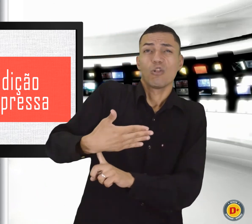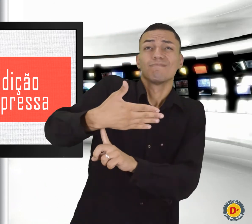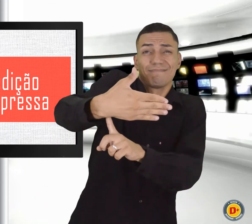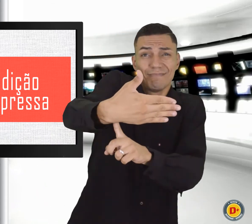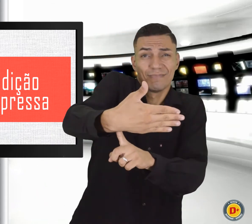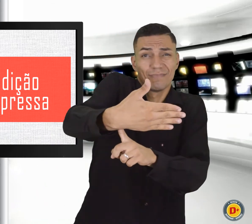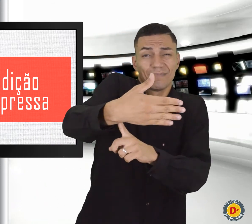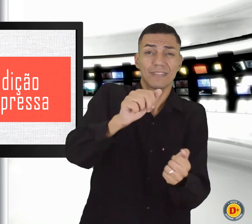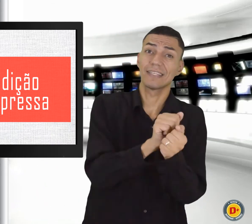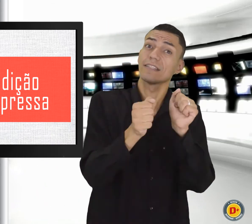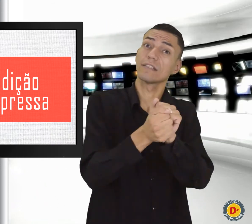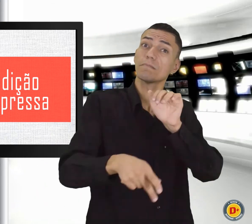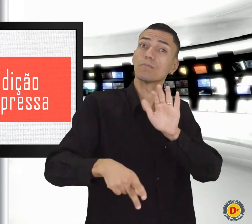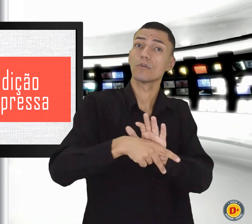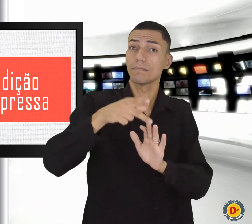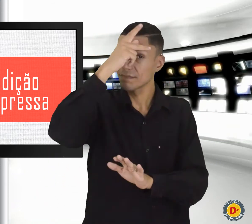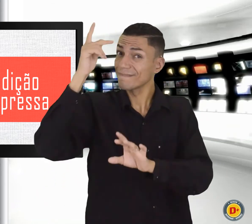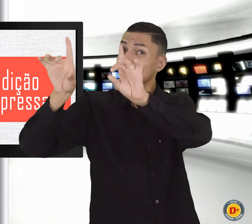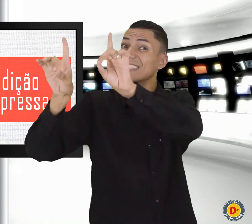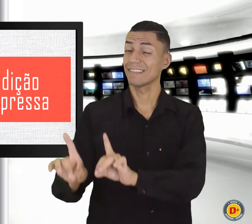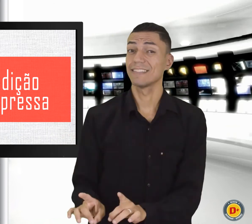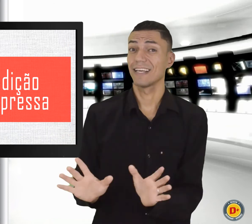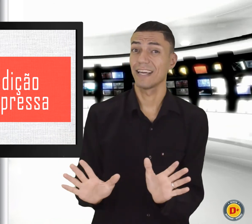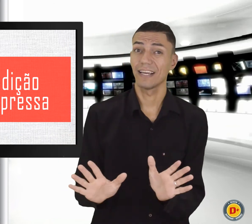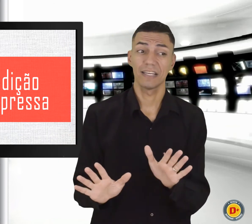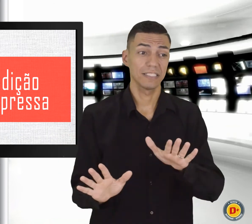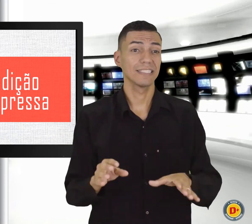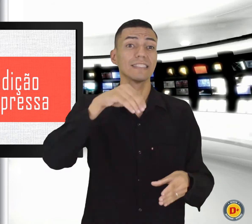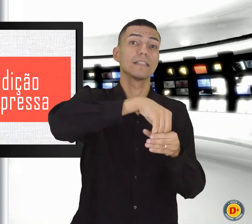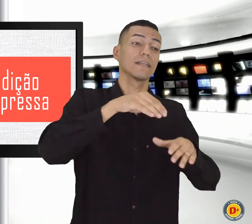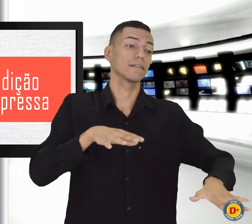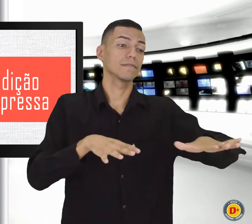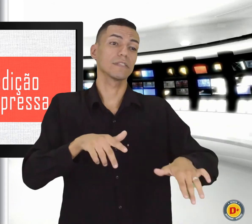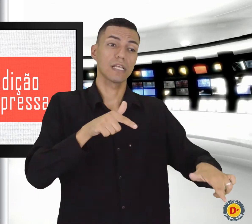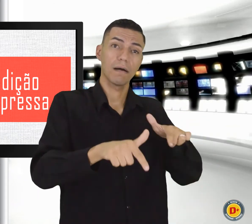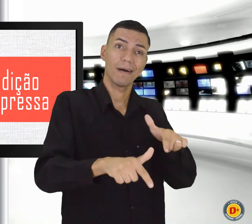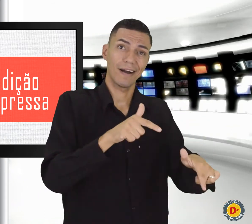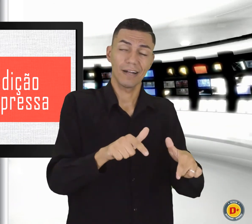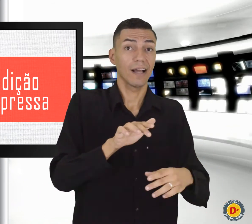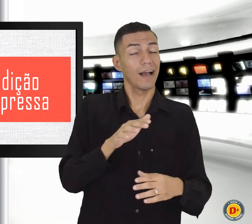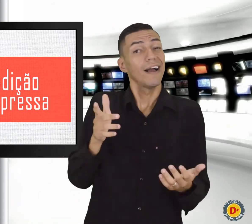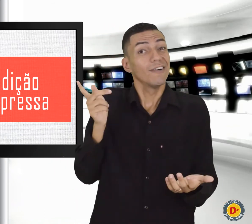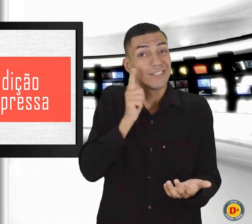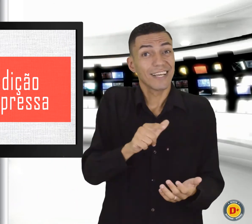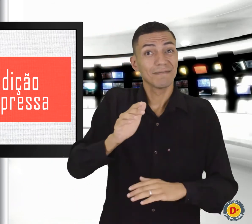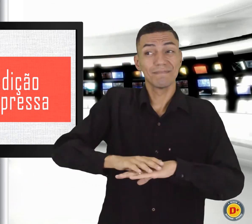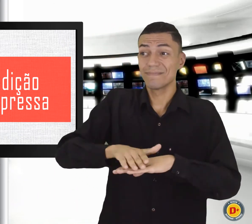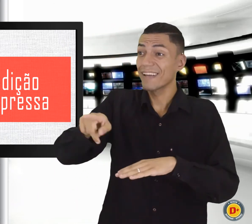o exercício do trabalho à pessoa com deficiência não prejudica a viabilização do emprego